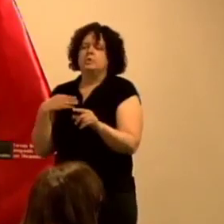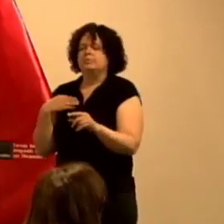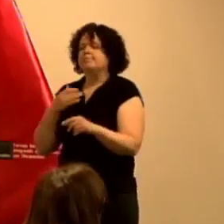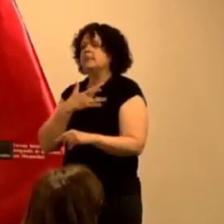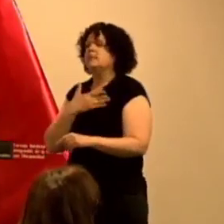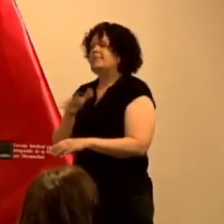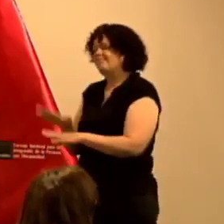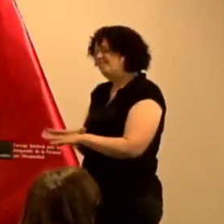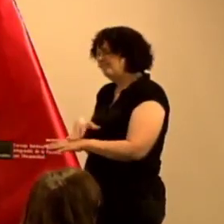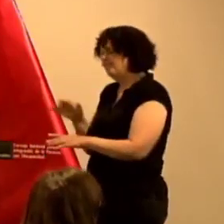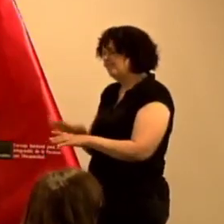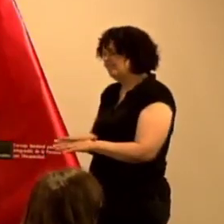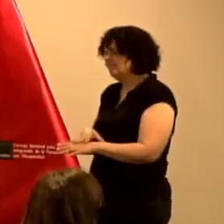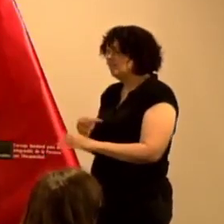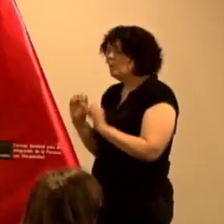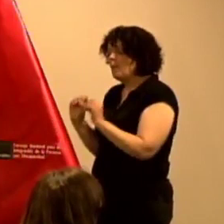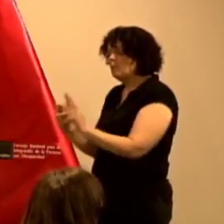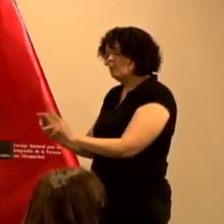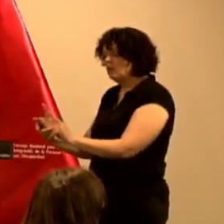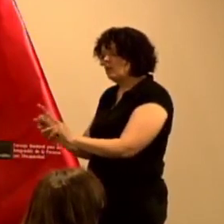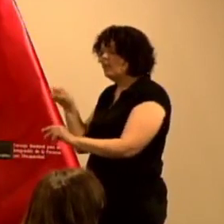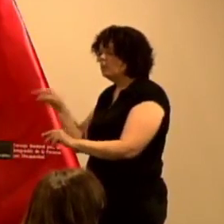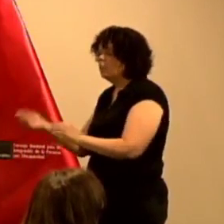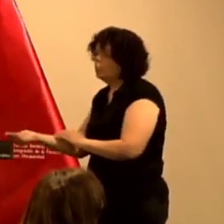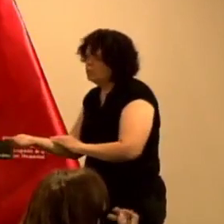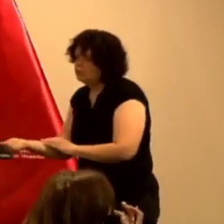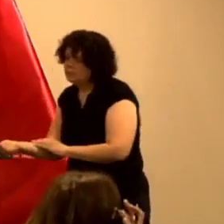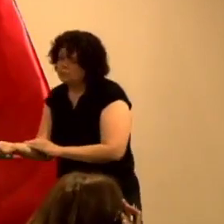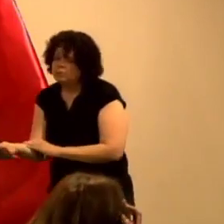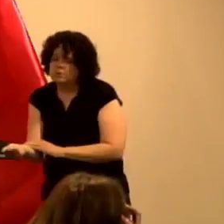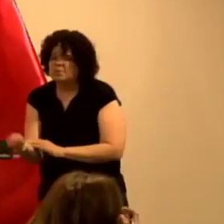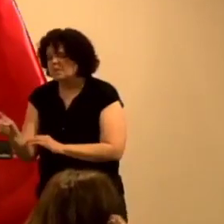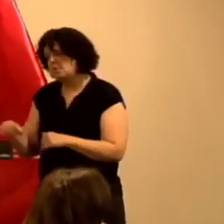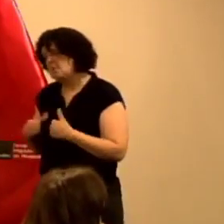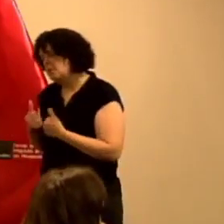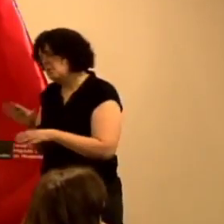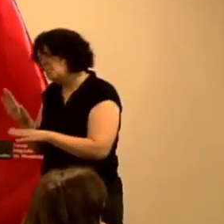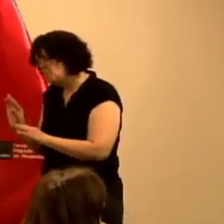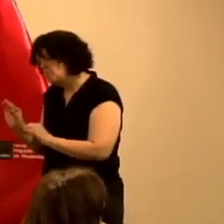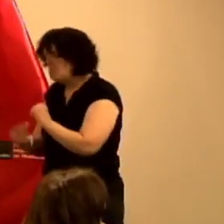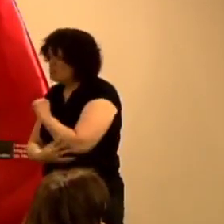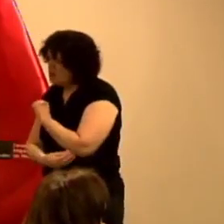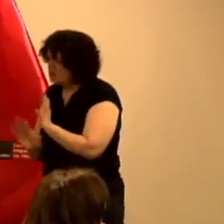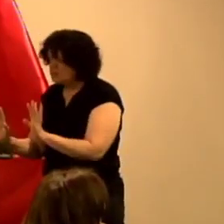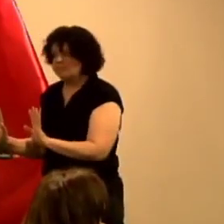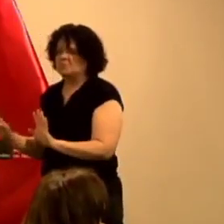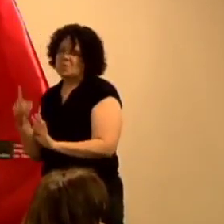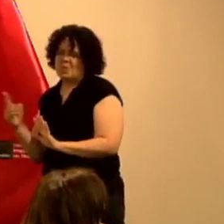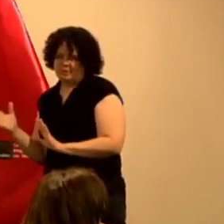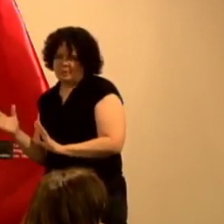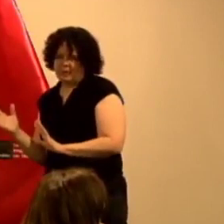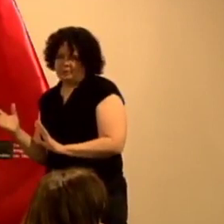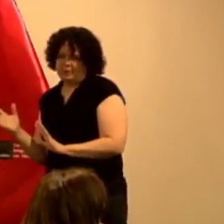lástima, lo que hago es, te voy a dar la oportunidad de que pidas limosna, de que puedas sobrevivir por tu cuenta, porque creo que